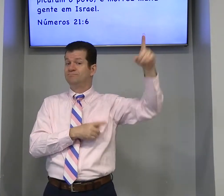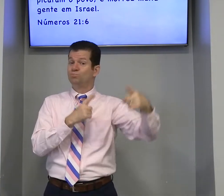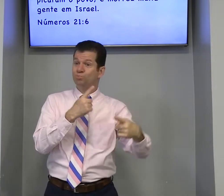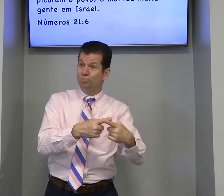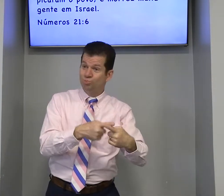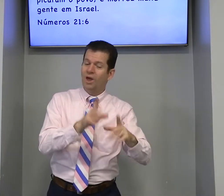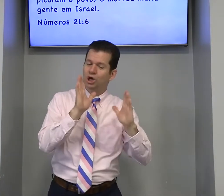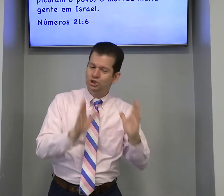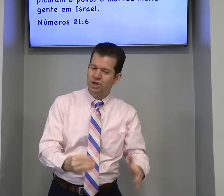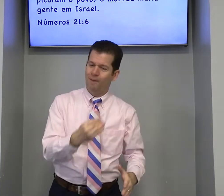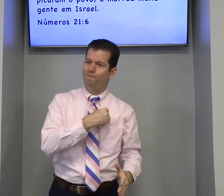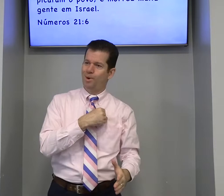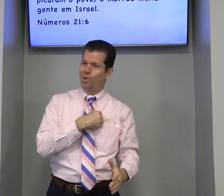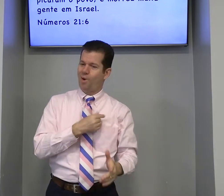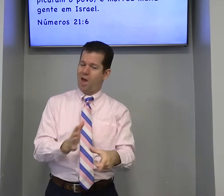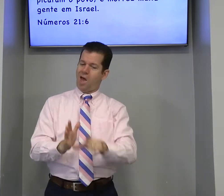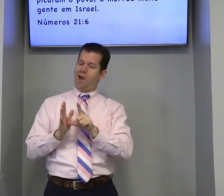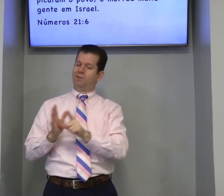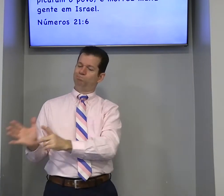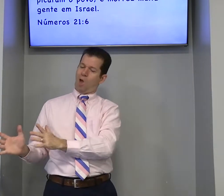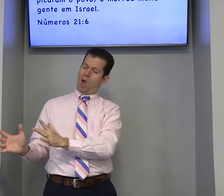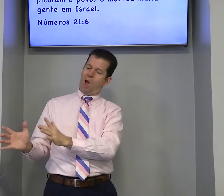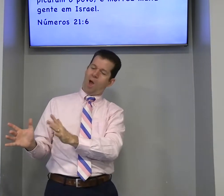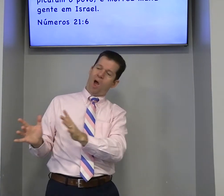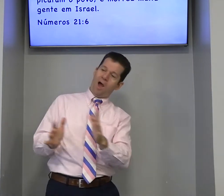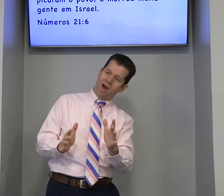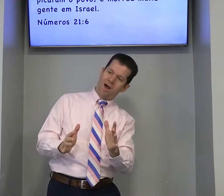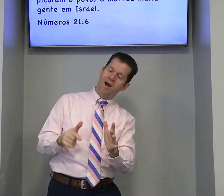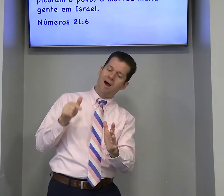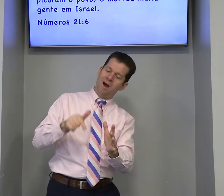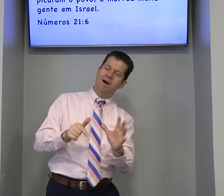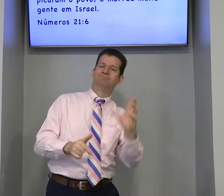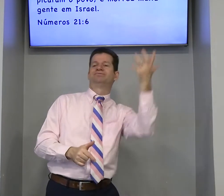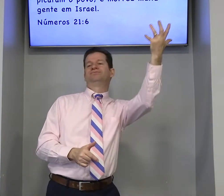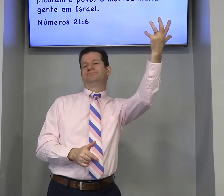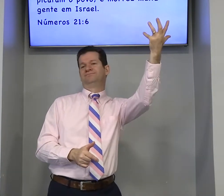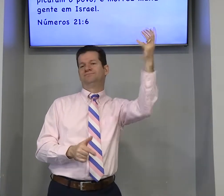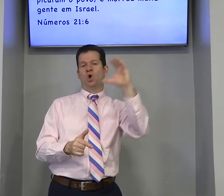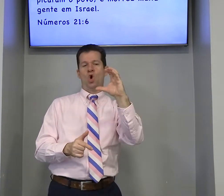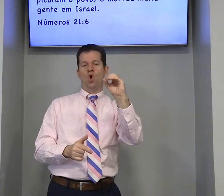Deus. Porque todos nós já pecamos.